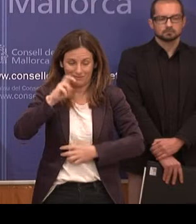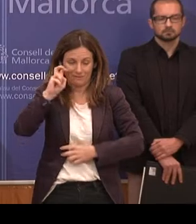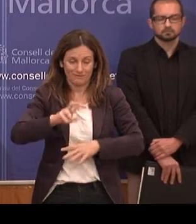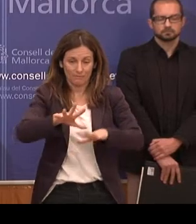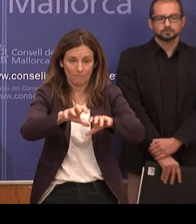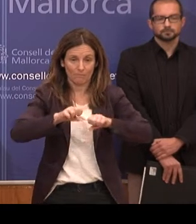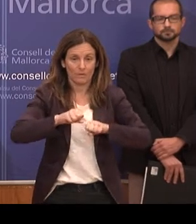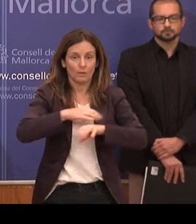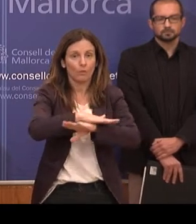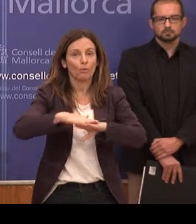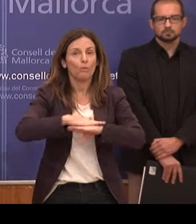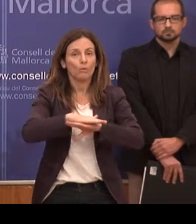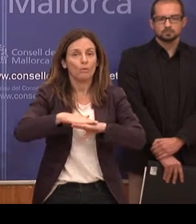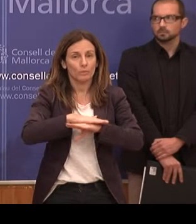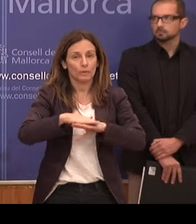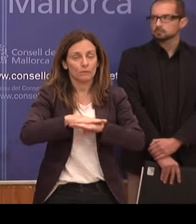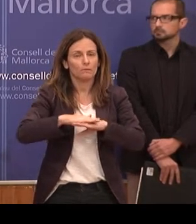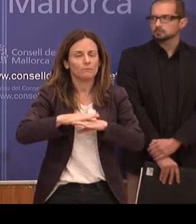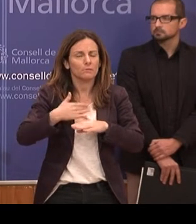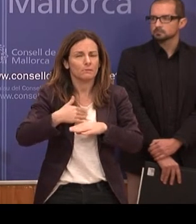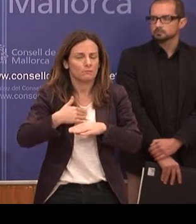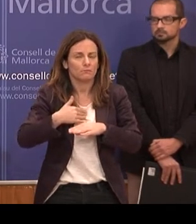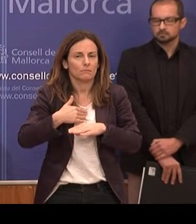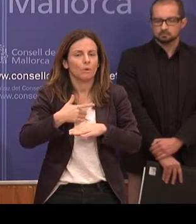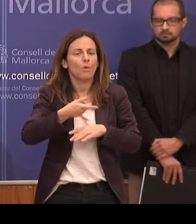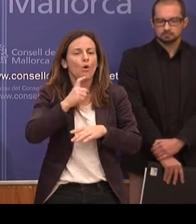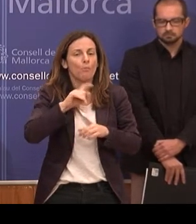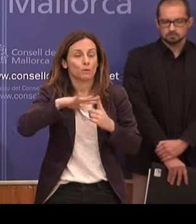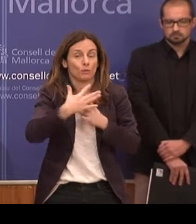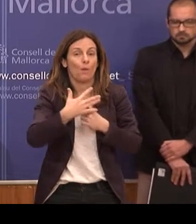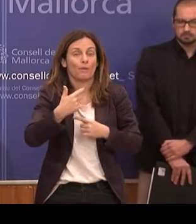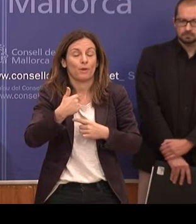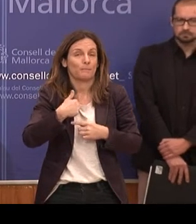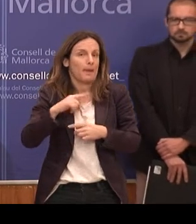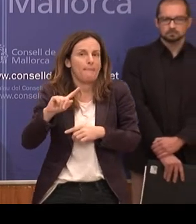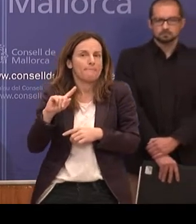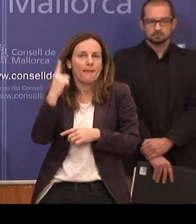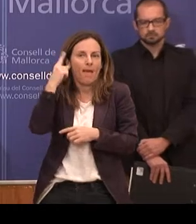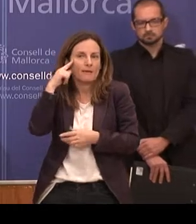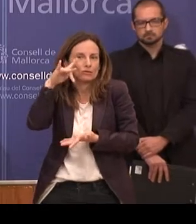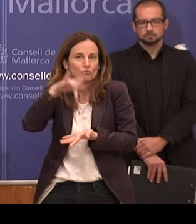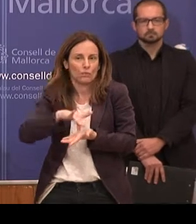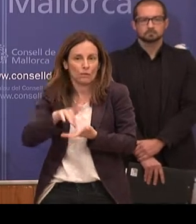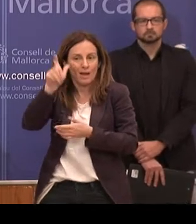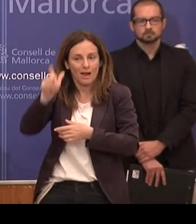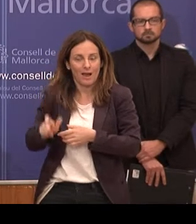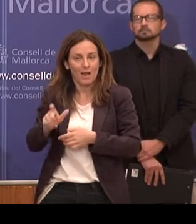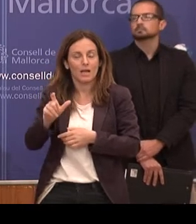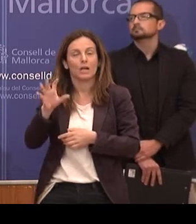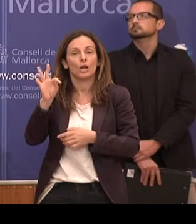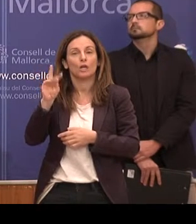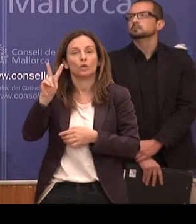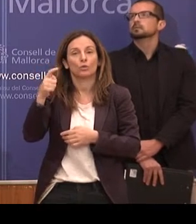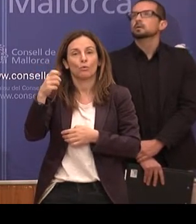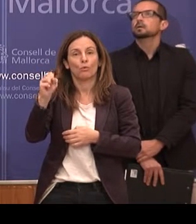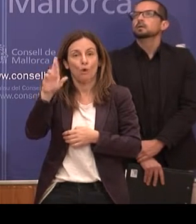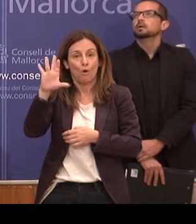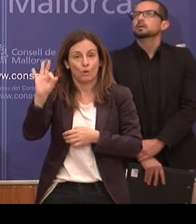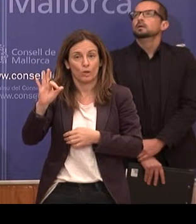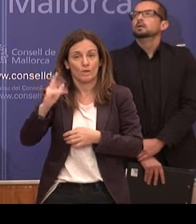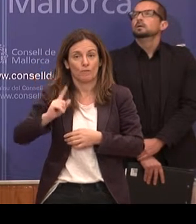de la tasca que es fa d'aquesta agència es conegui per part de tothom. I dins aquesta difusió és important la transparència.